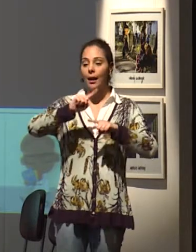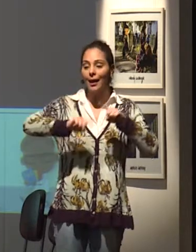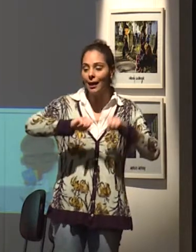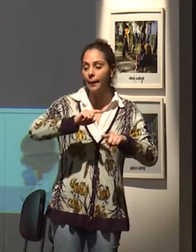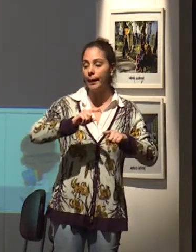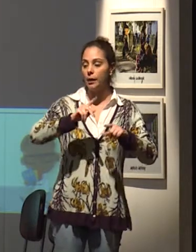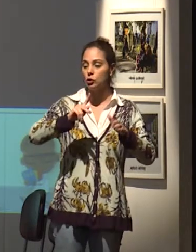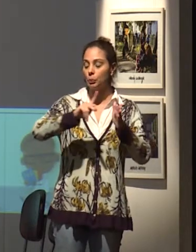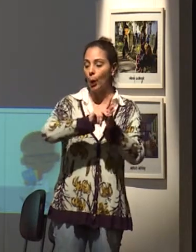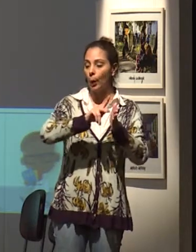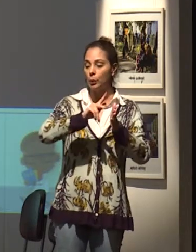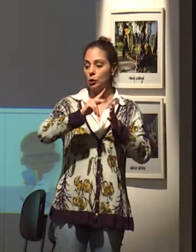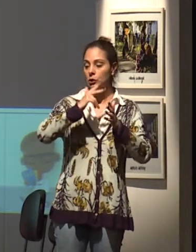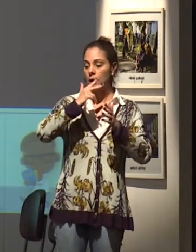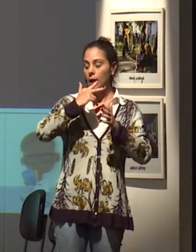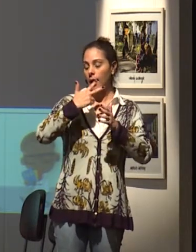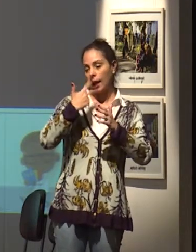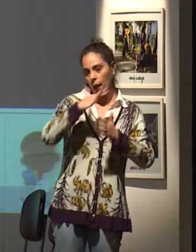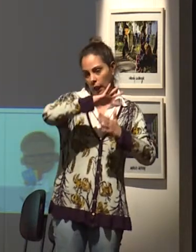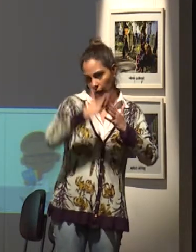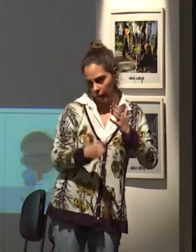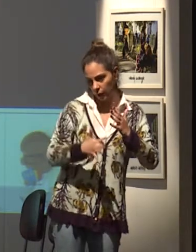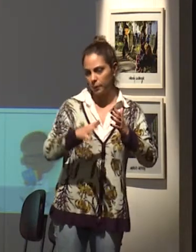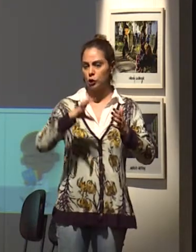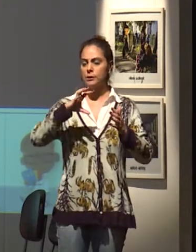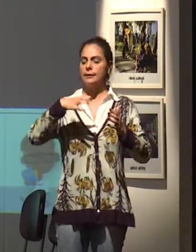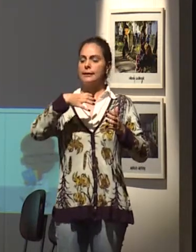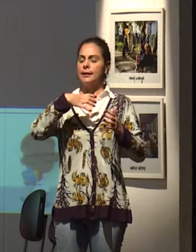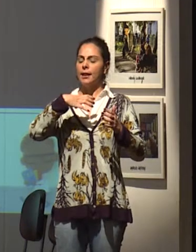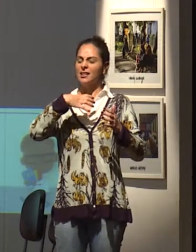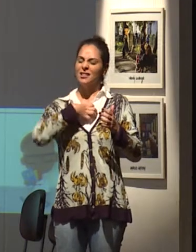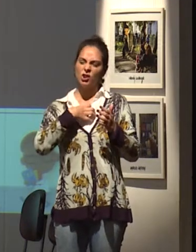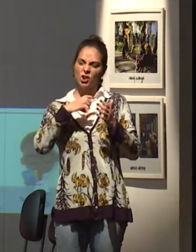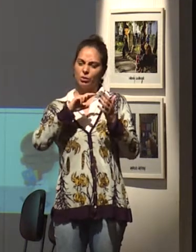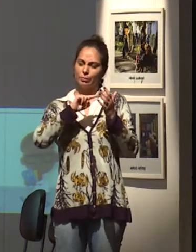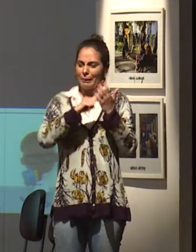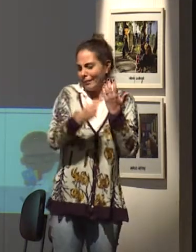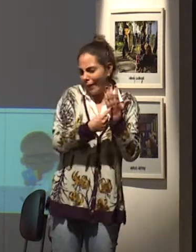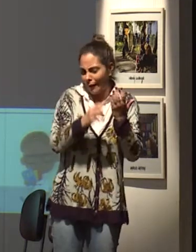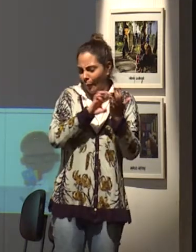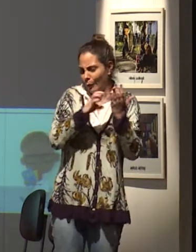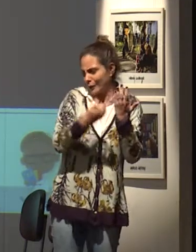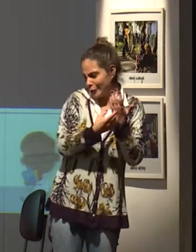A respeito dos elementos da língua de sinais e os sentidos